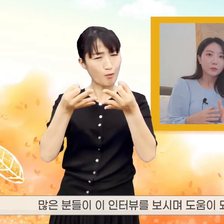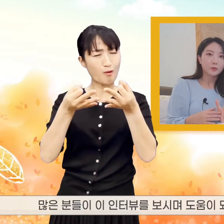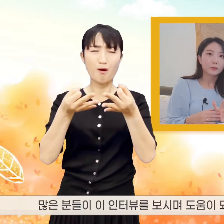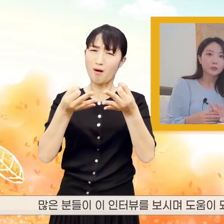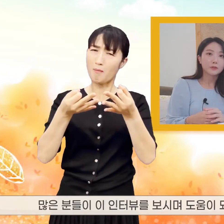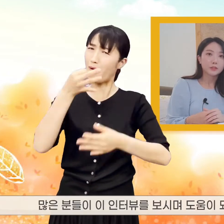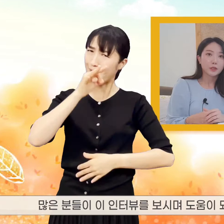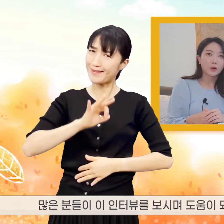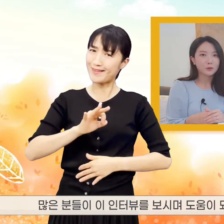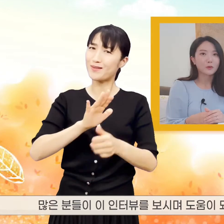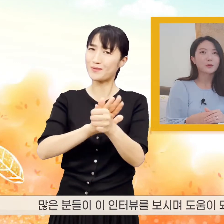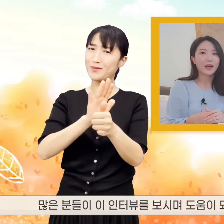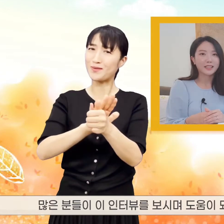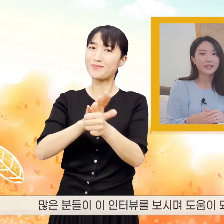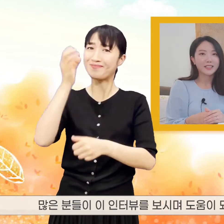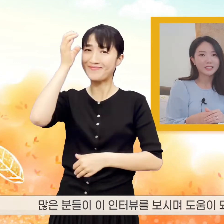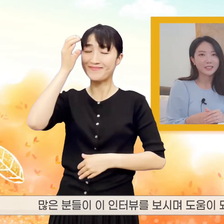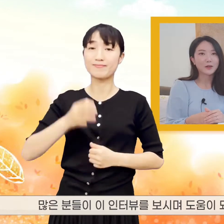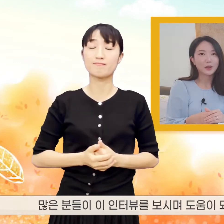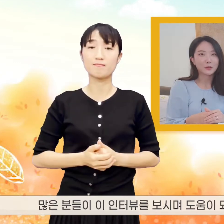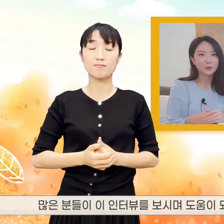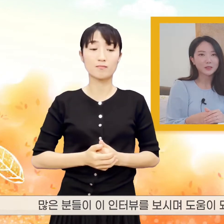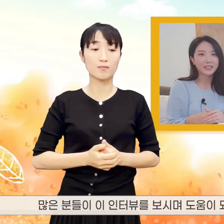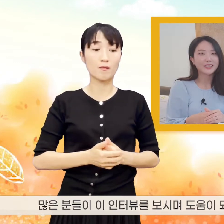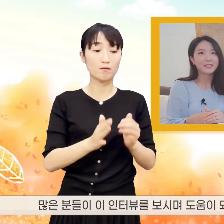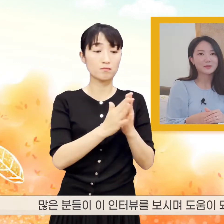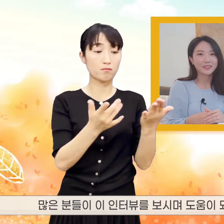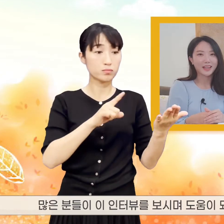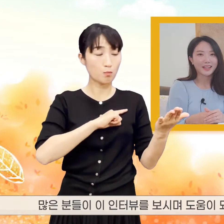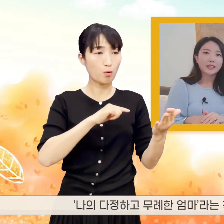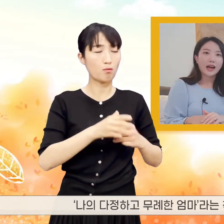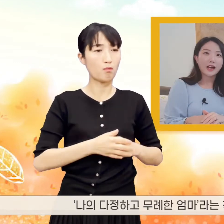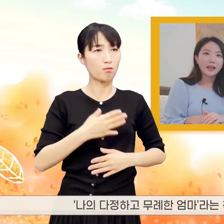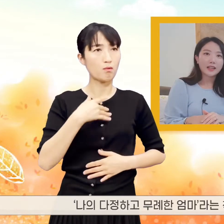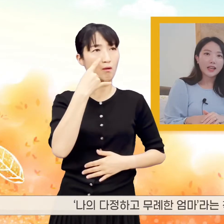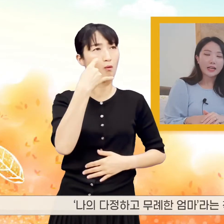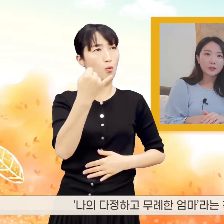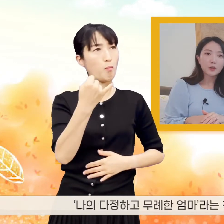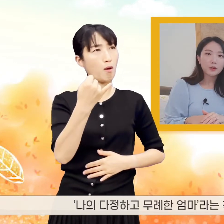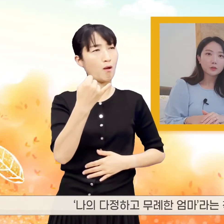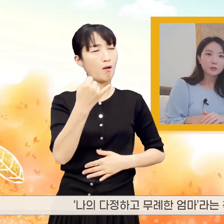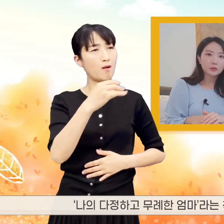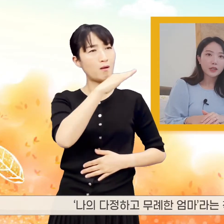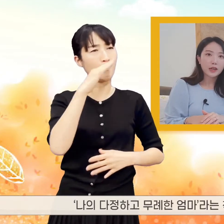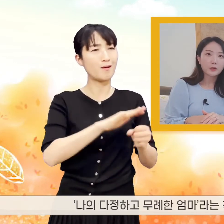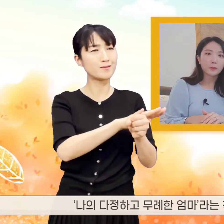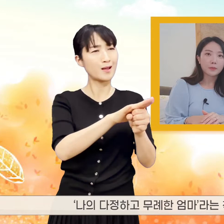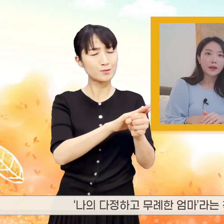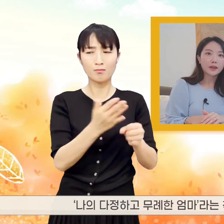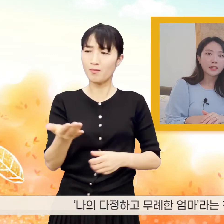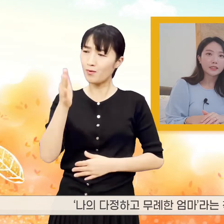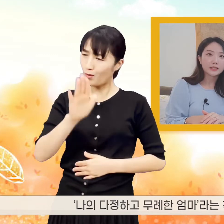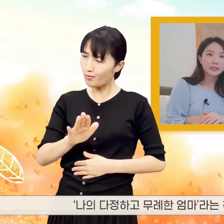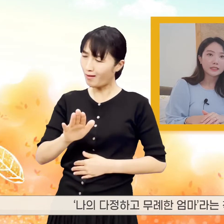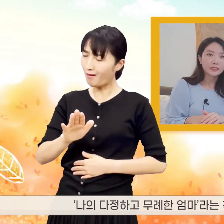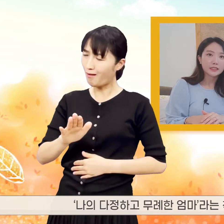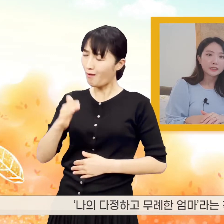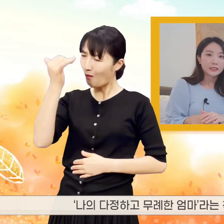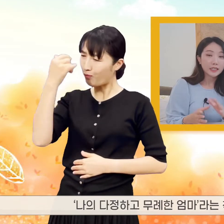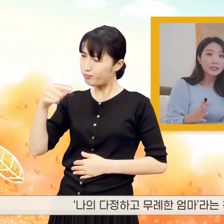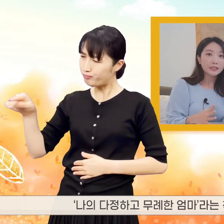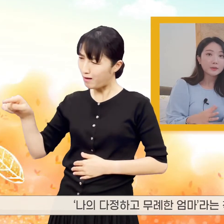이 인터뷰를 보시면서 도움이 많이 되실 거라고 생각이 듭니다. 나의 다정하고 무례한